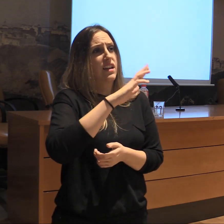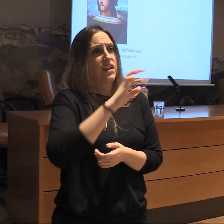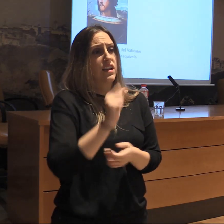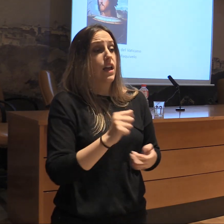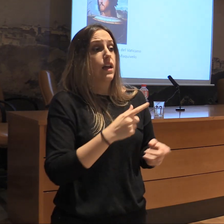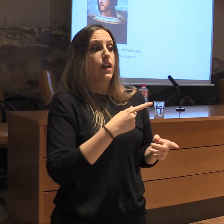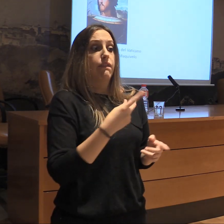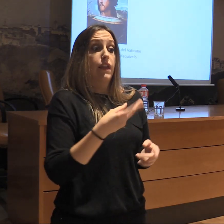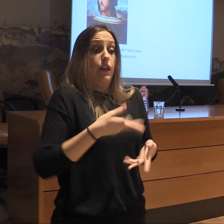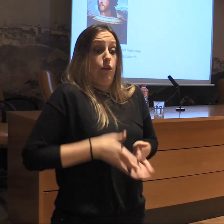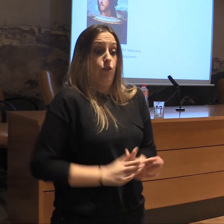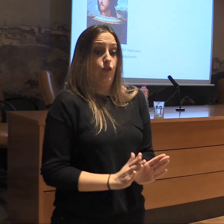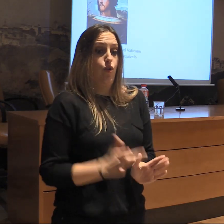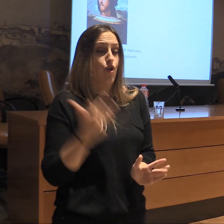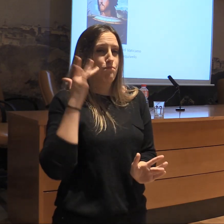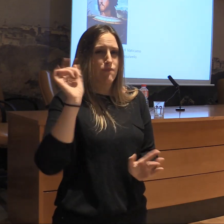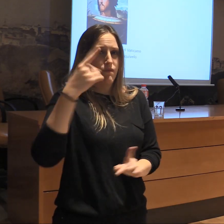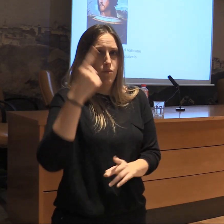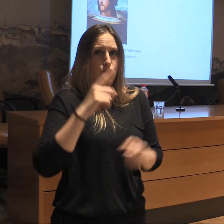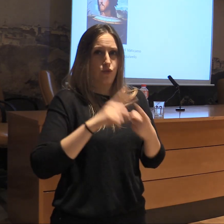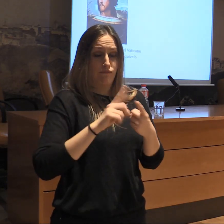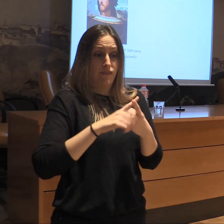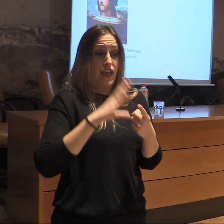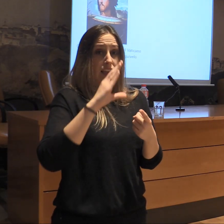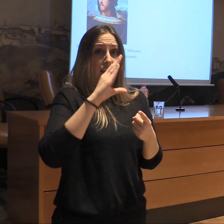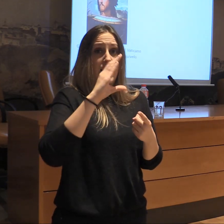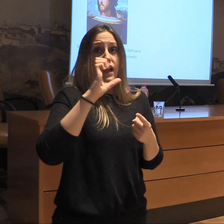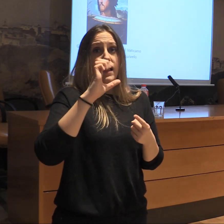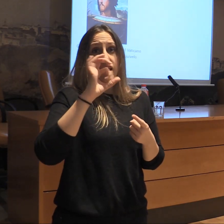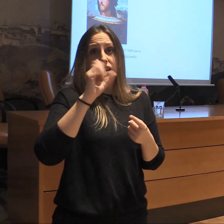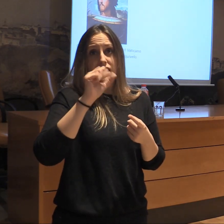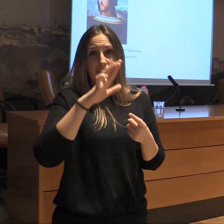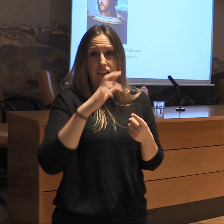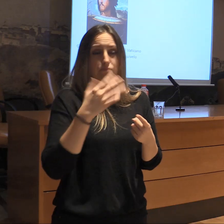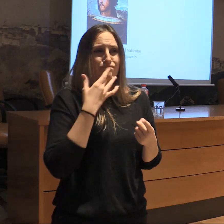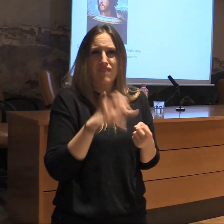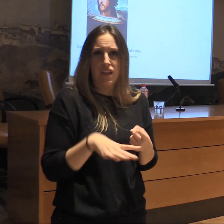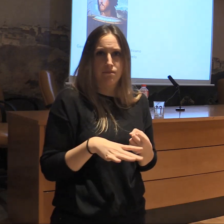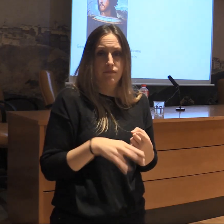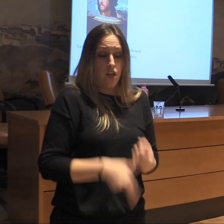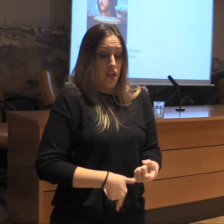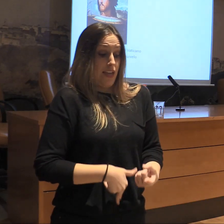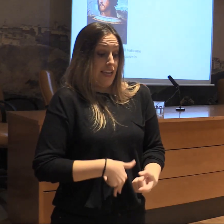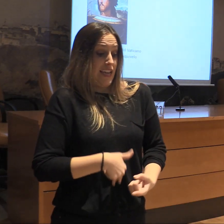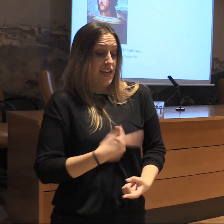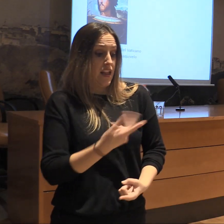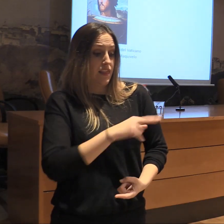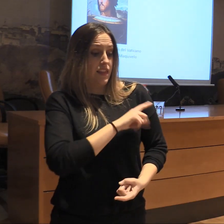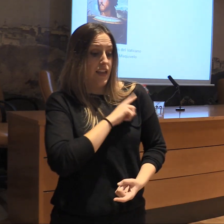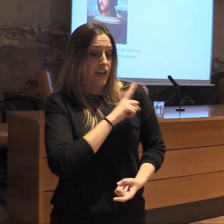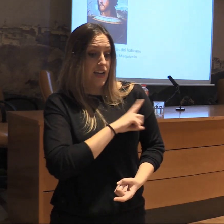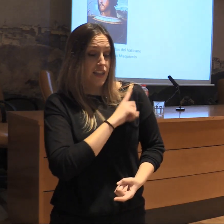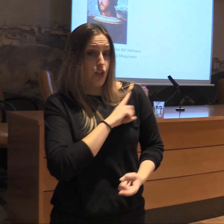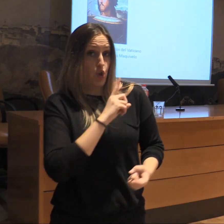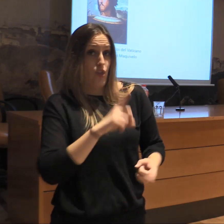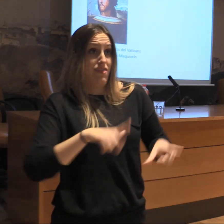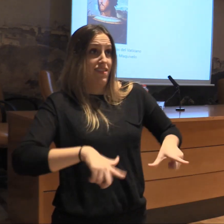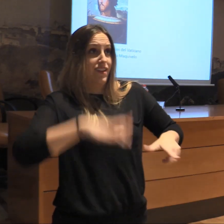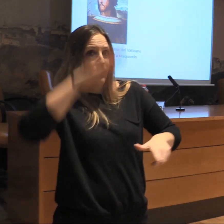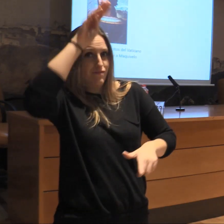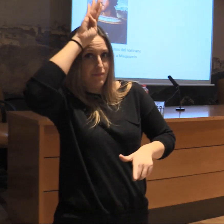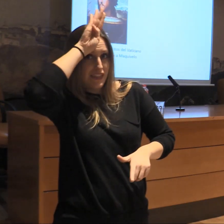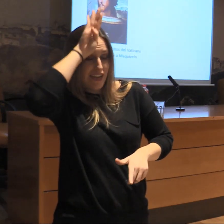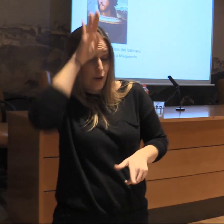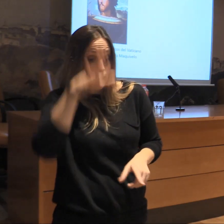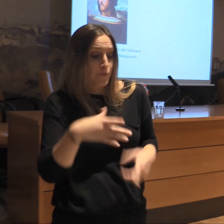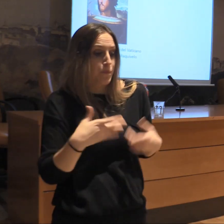de esos hijos eran, por un lado, César. César era el general de los ejércitos del Vaticano,